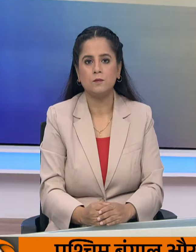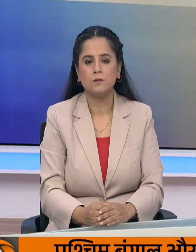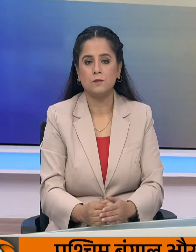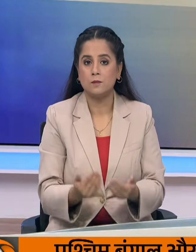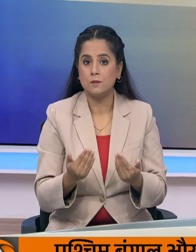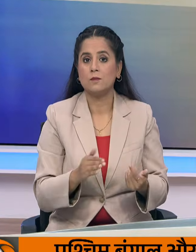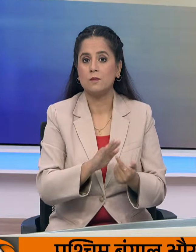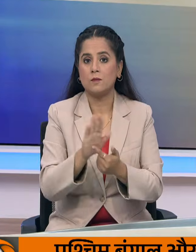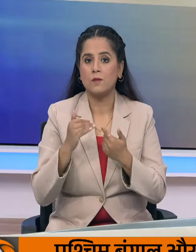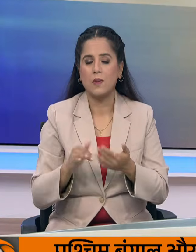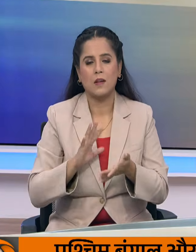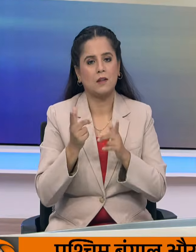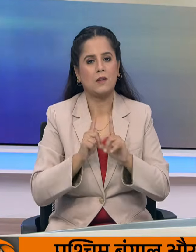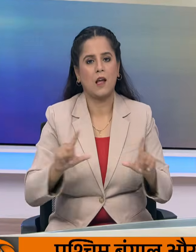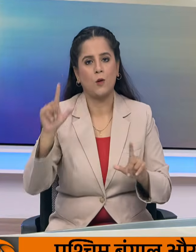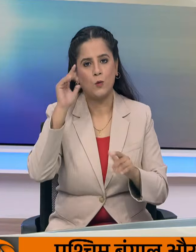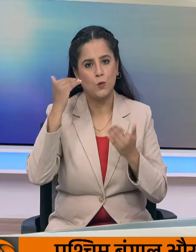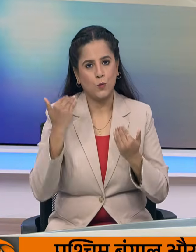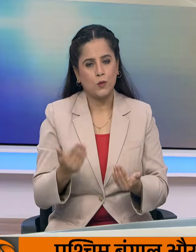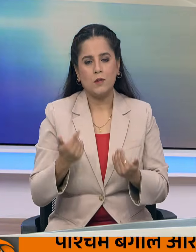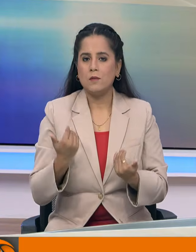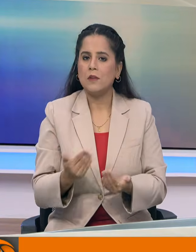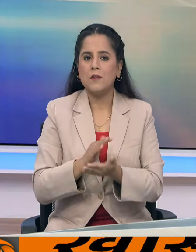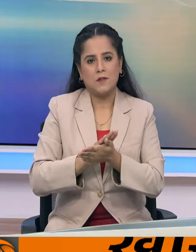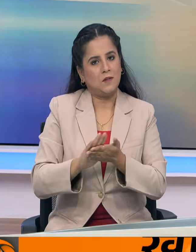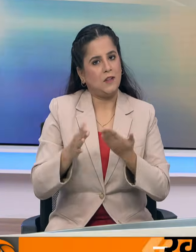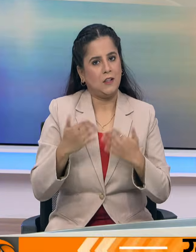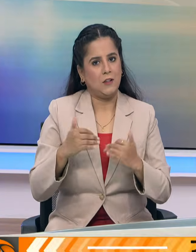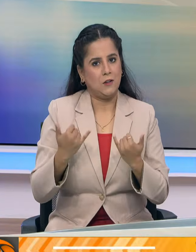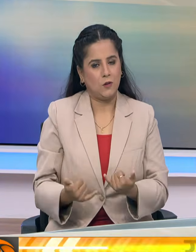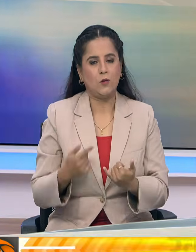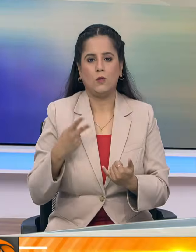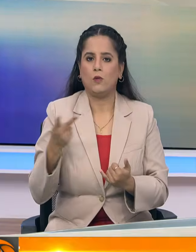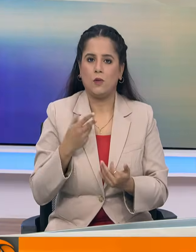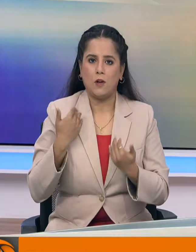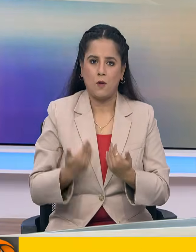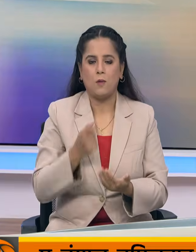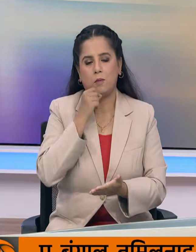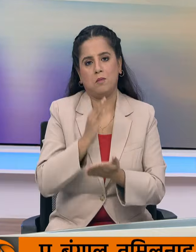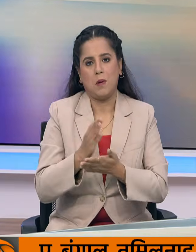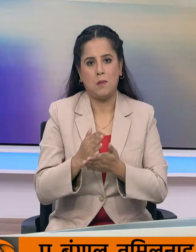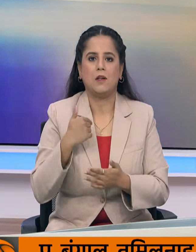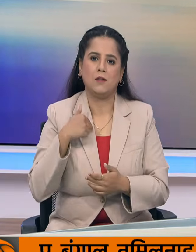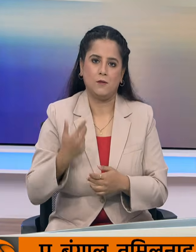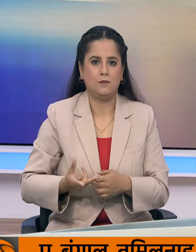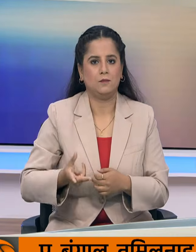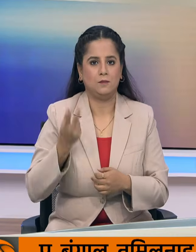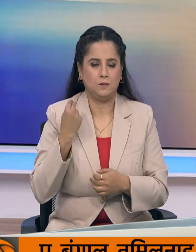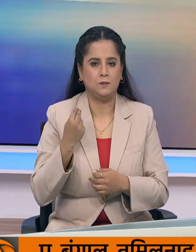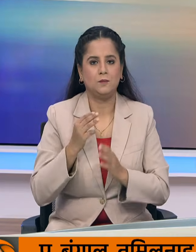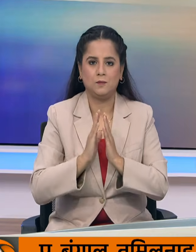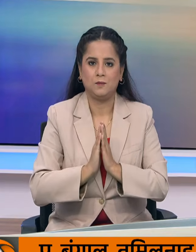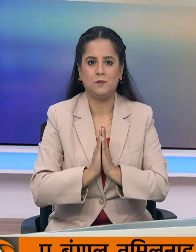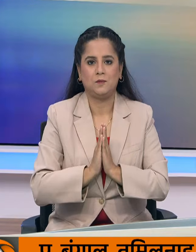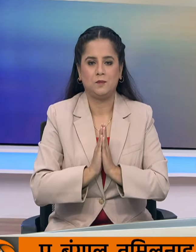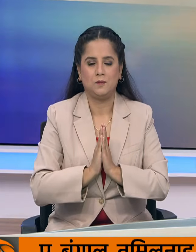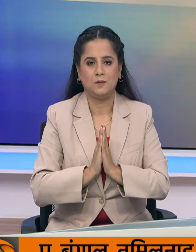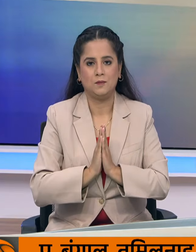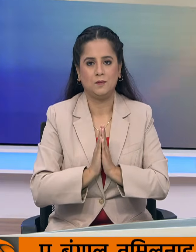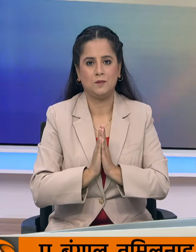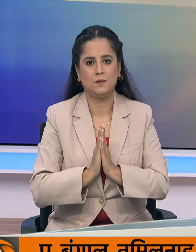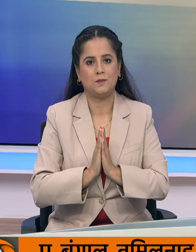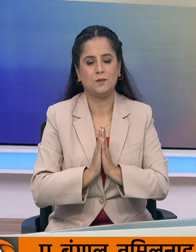तो फिलहाल के लिए सांकेतिक भाषा के इस विशेष बुलेटिन में बस इतना ही। मुझे और मेरी सहयोगी मनीषा शर्मा को दीजिए अनुमति। नमस्कार।